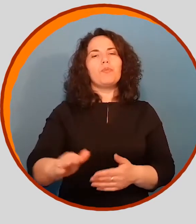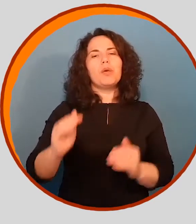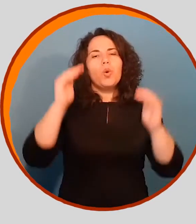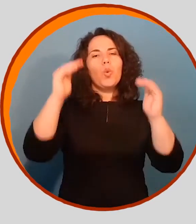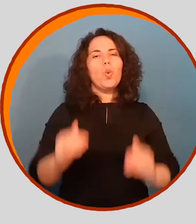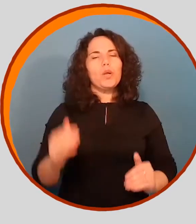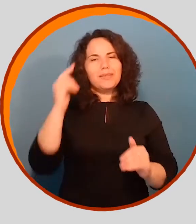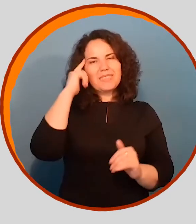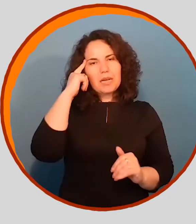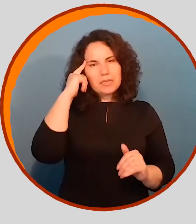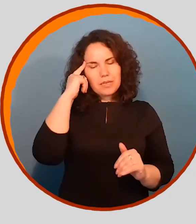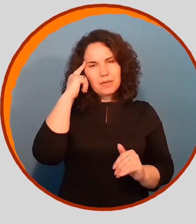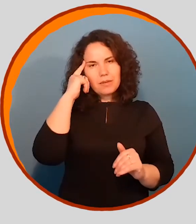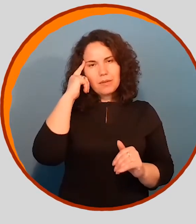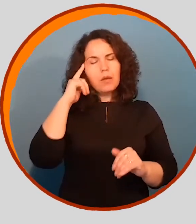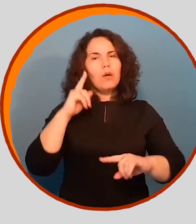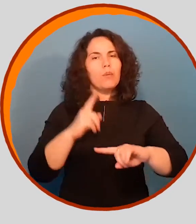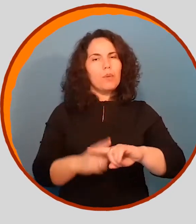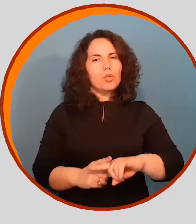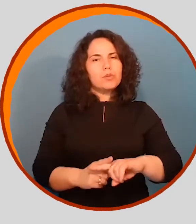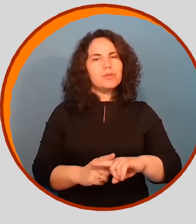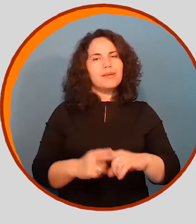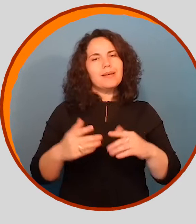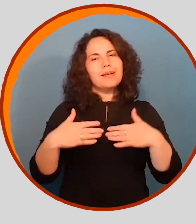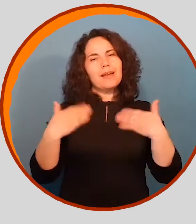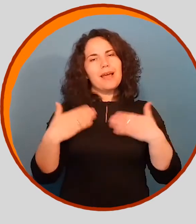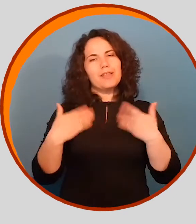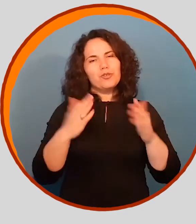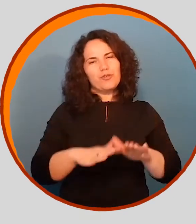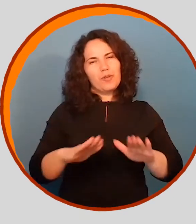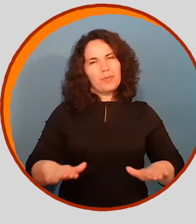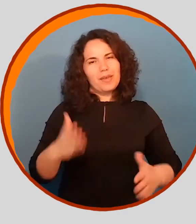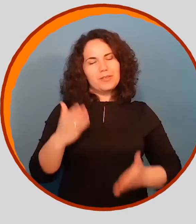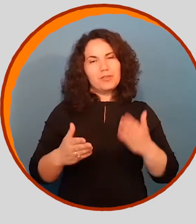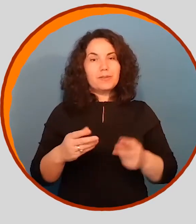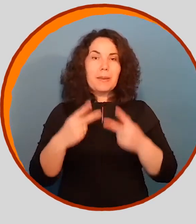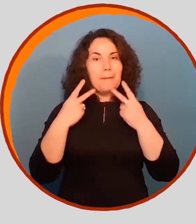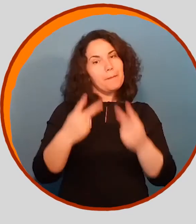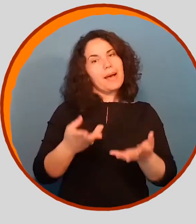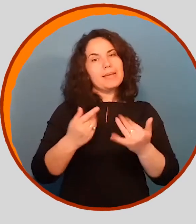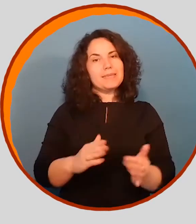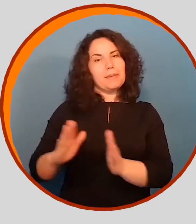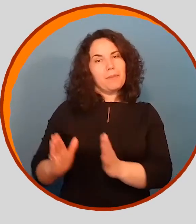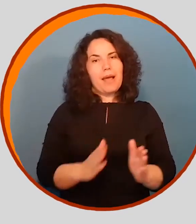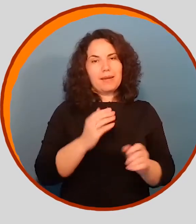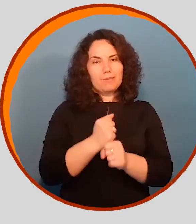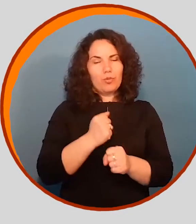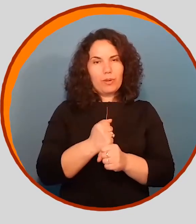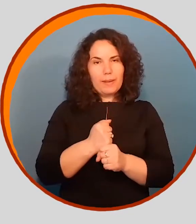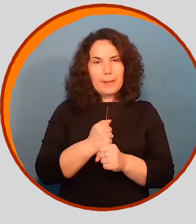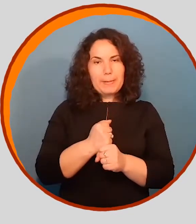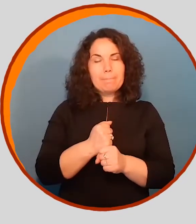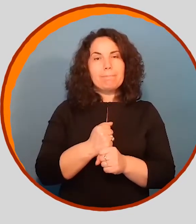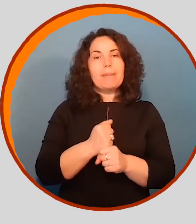dhe organizim familjar dhe i bën gjërat më të këndshme kur janë të organizuara, kur fëmia e di se çfarë